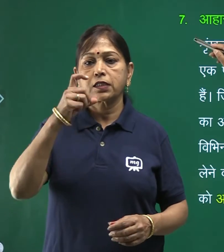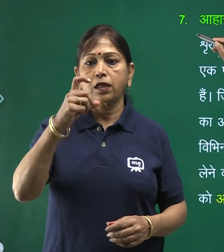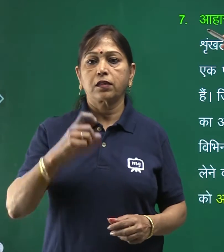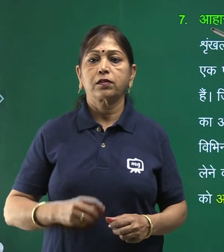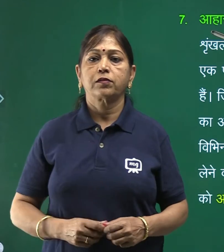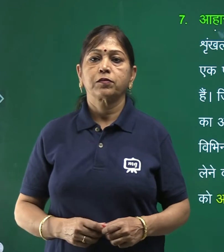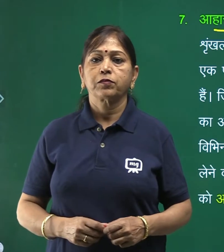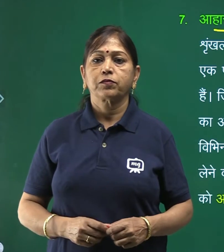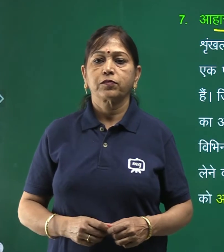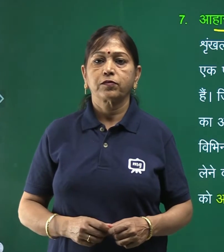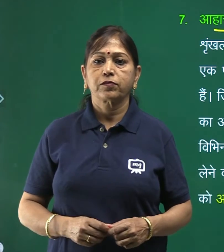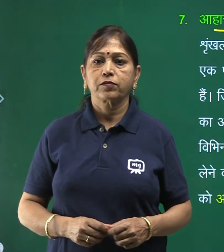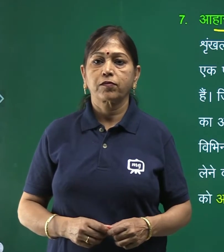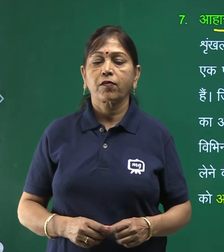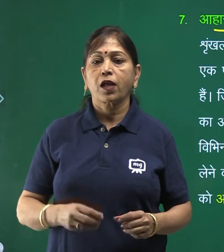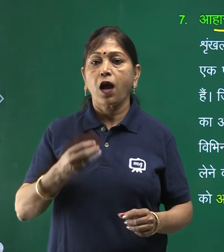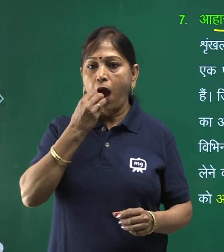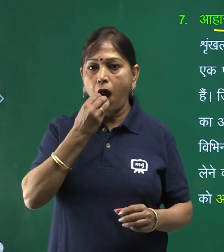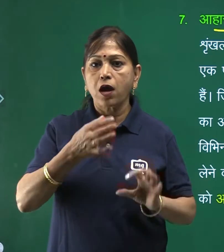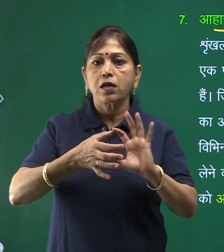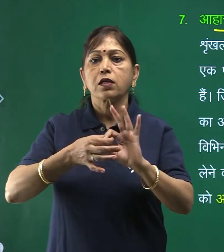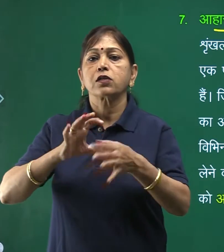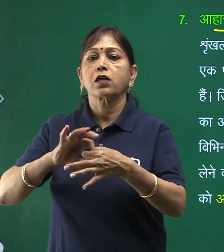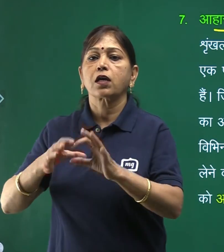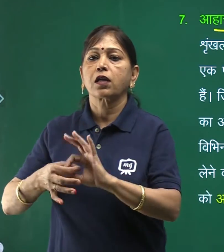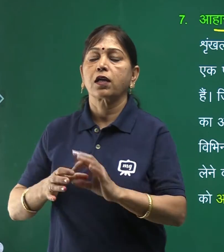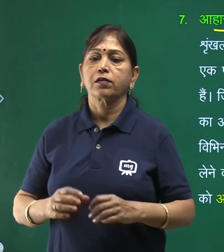7, आहार श्रृंखला,